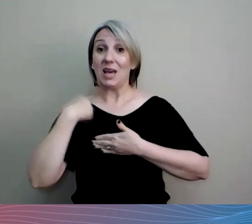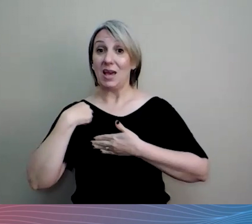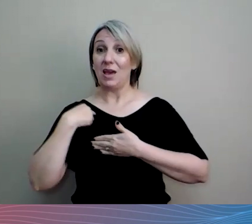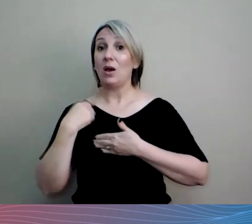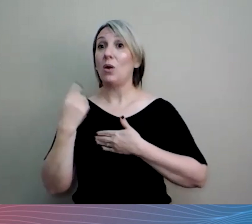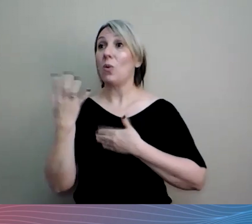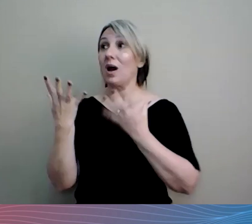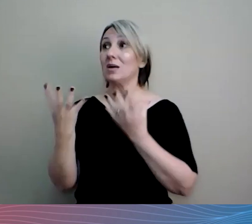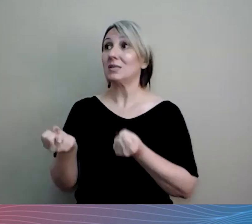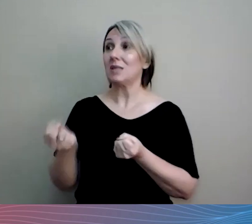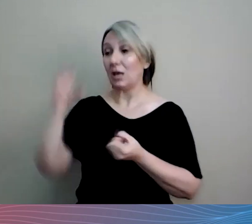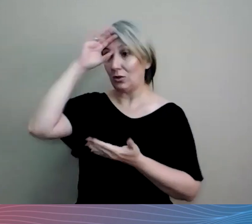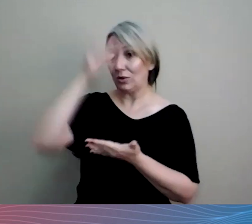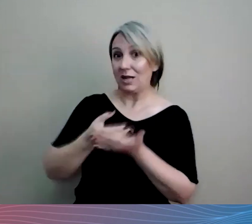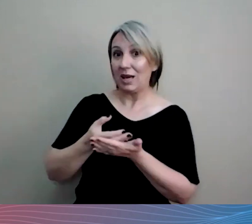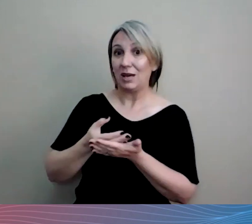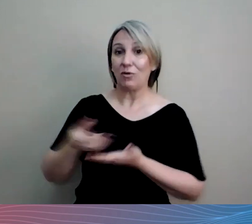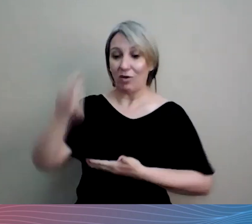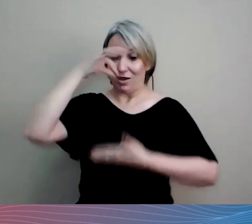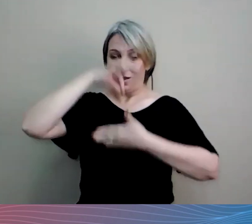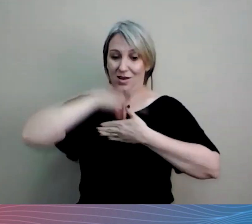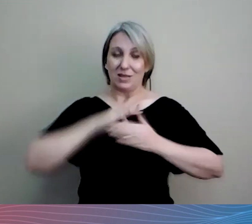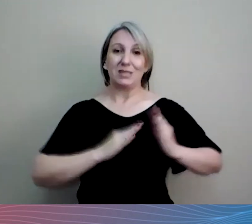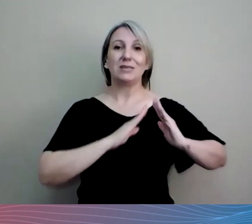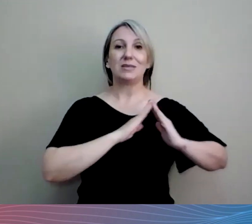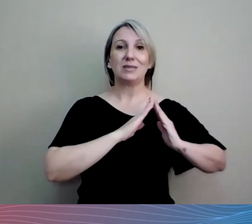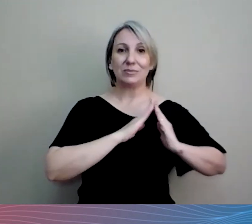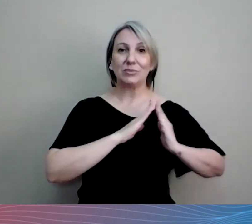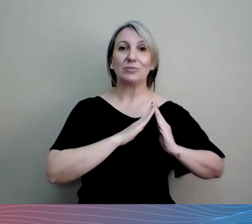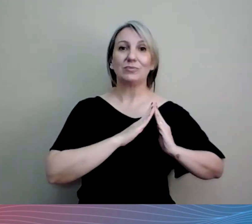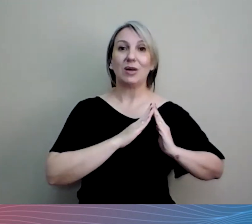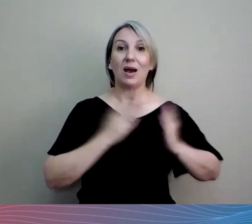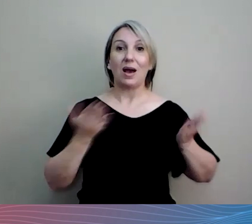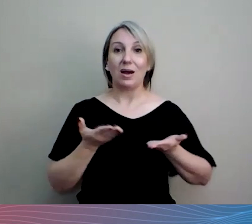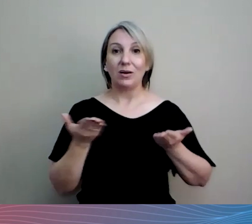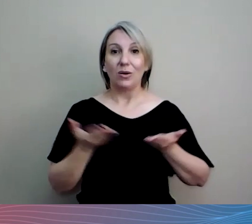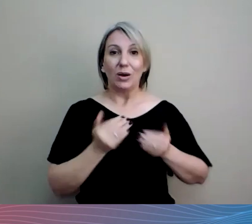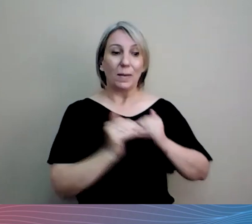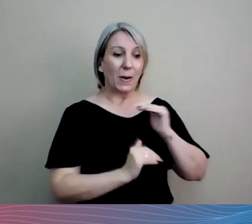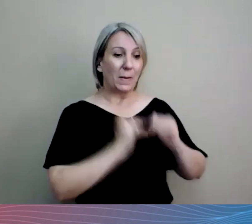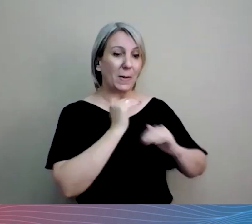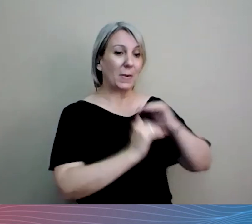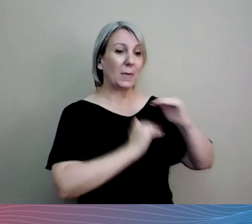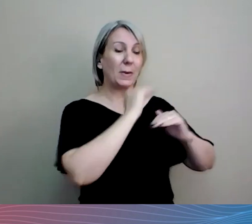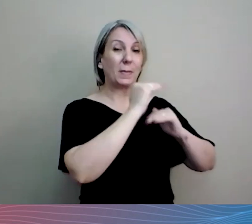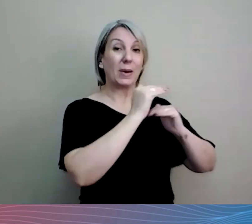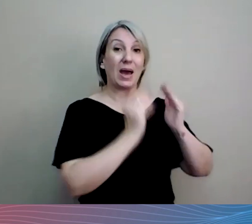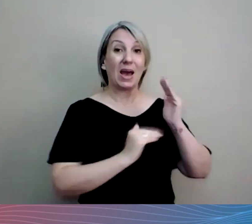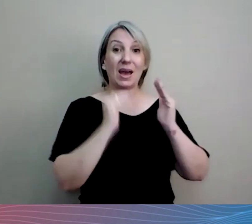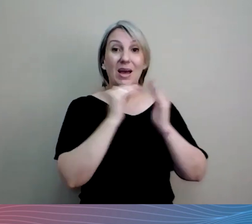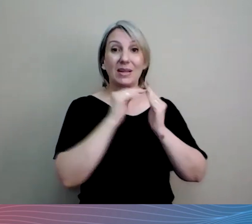sua igreja com as riquezas insondáveis de Cristo. Irmãos, até